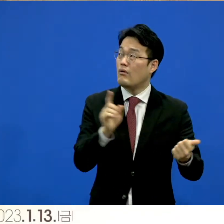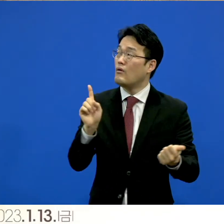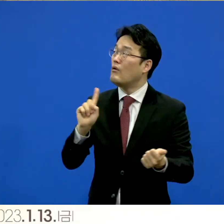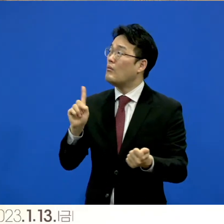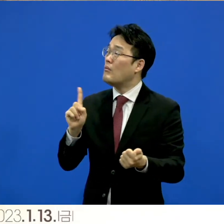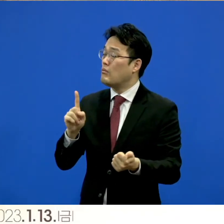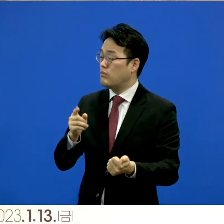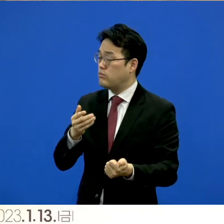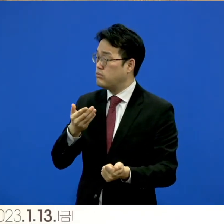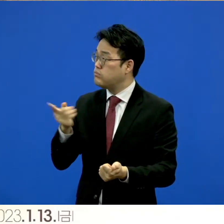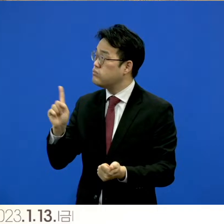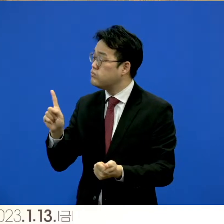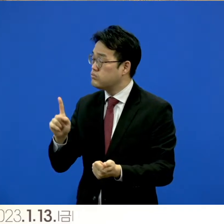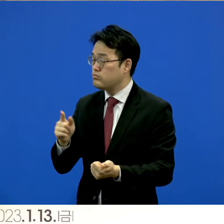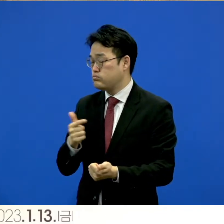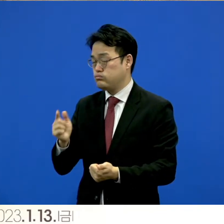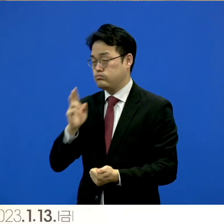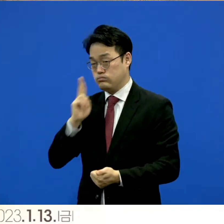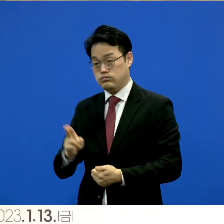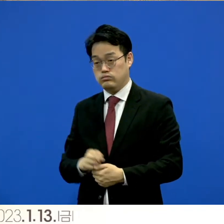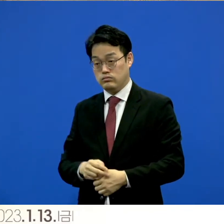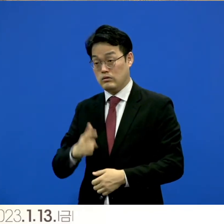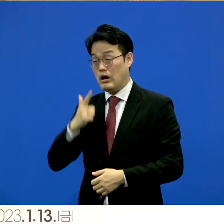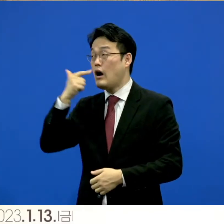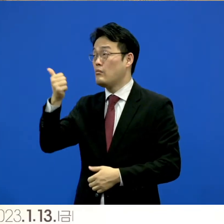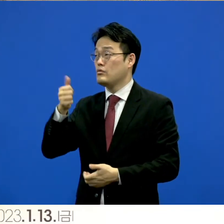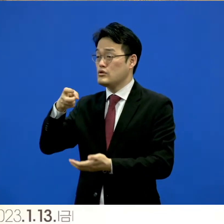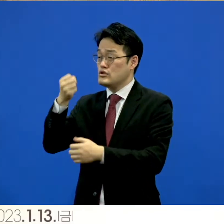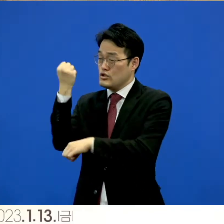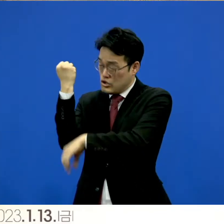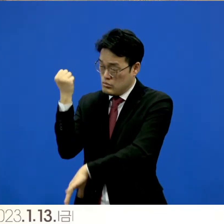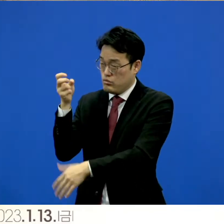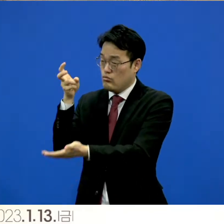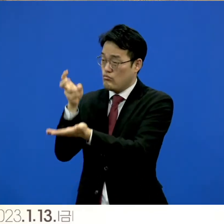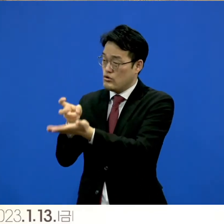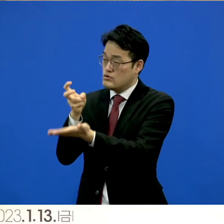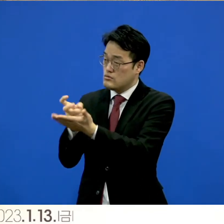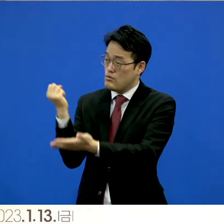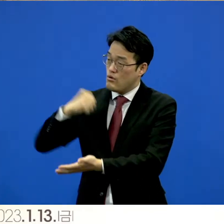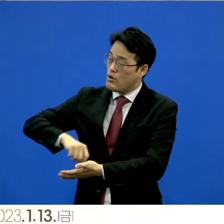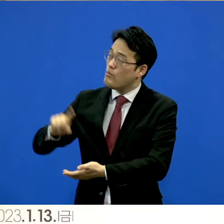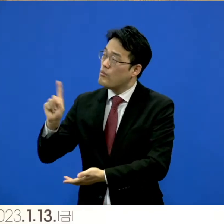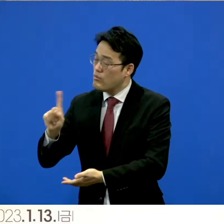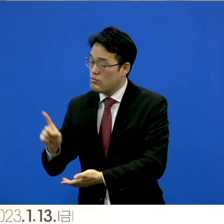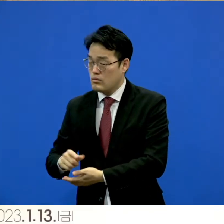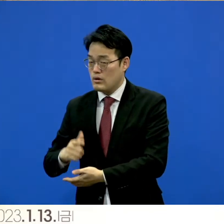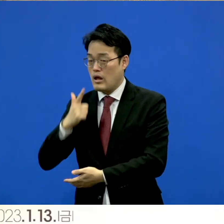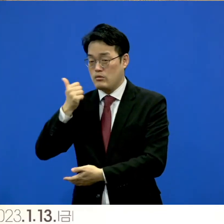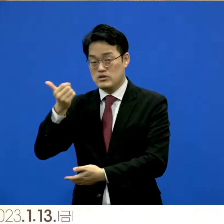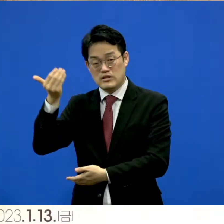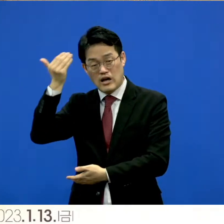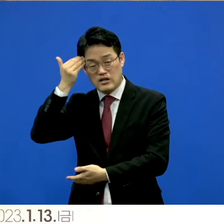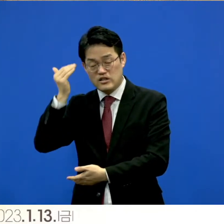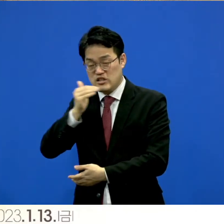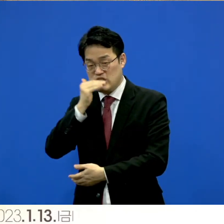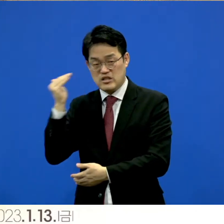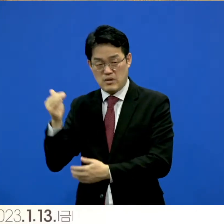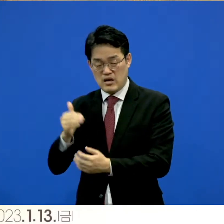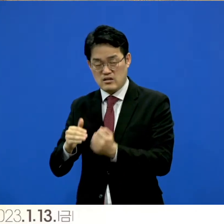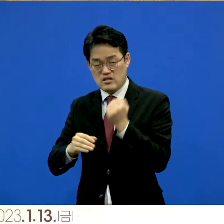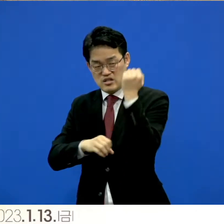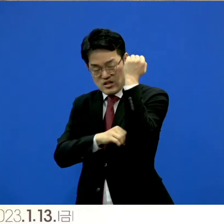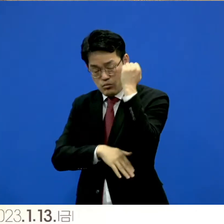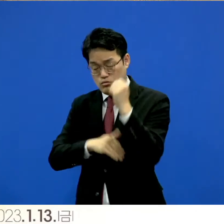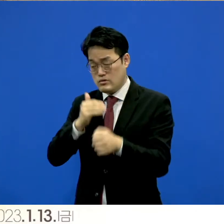첫째 아들이 보기에 아버지는 기본적인 원칙을 깬 사람입니다. 상식을 무시한 아버지.